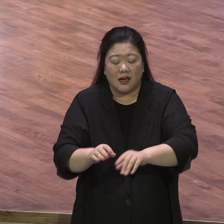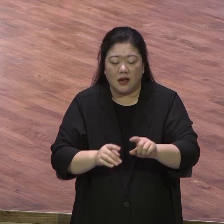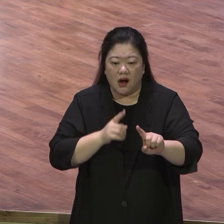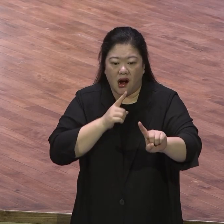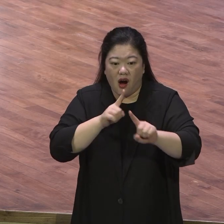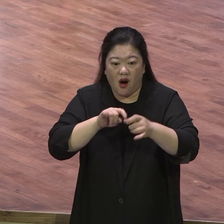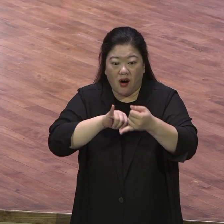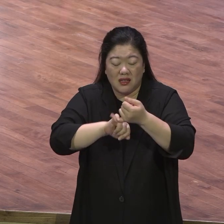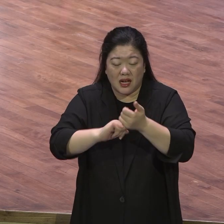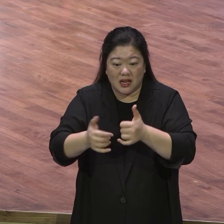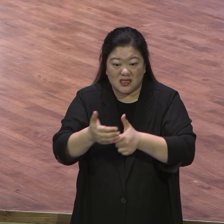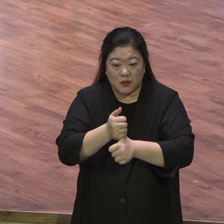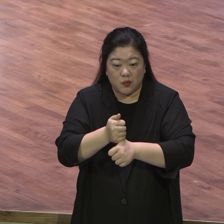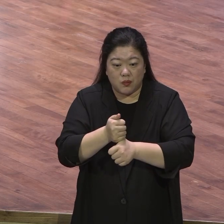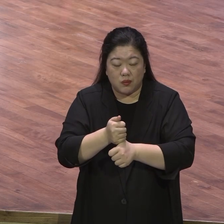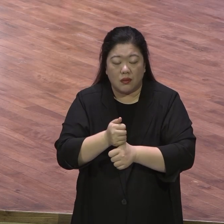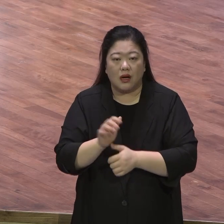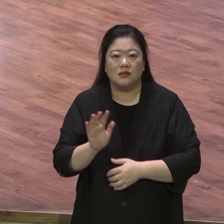아니었다는 거예요.